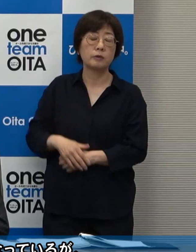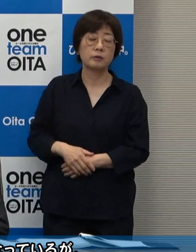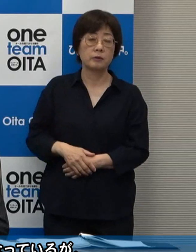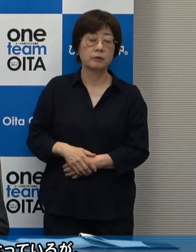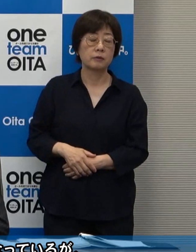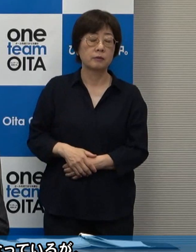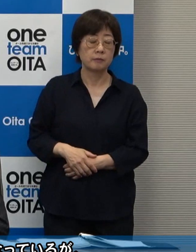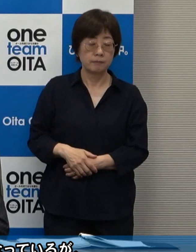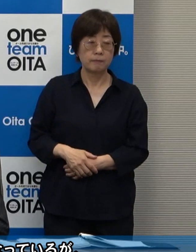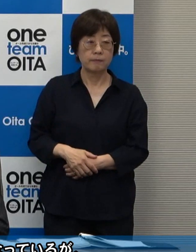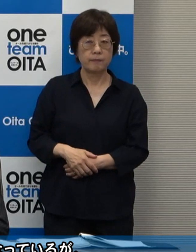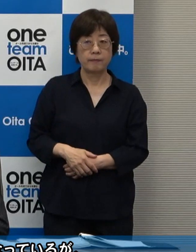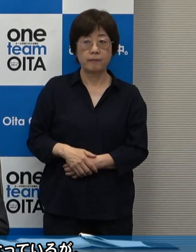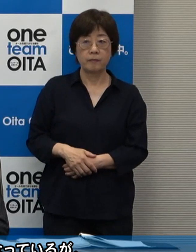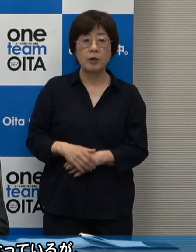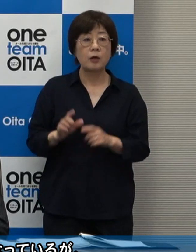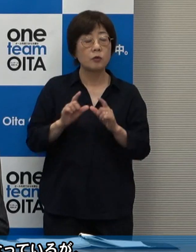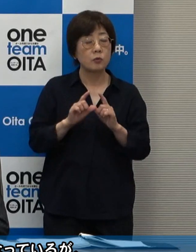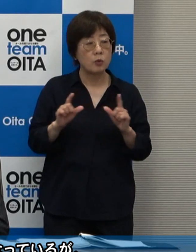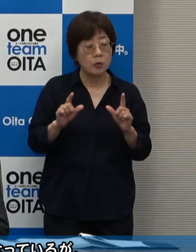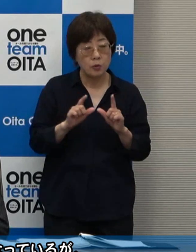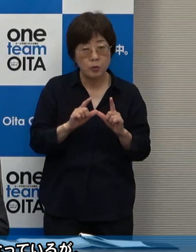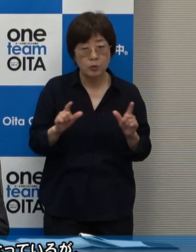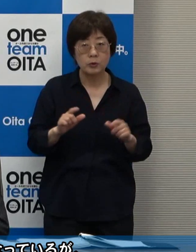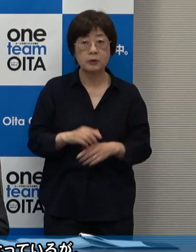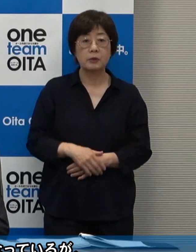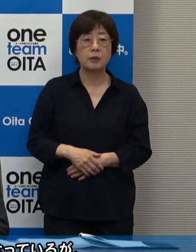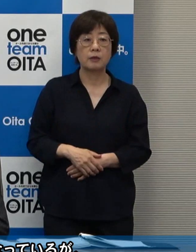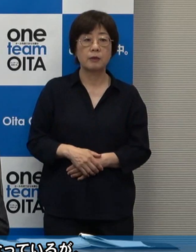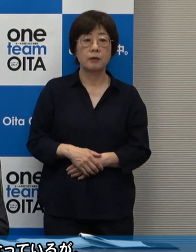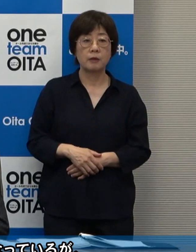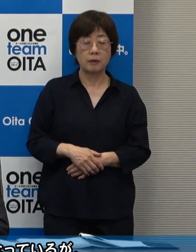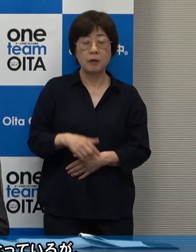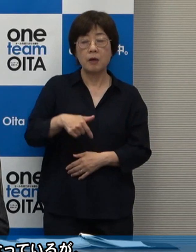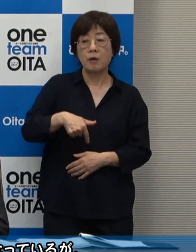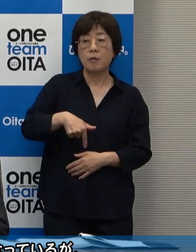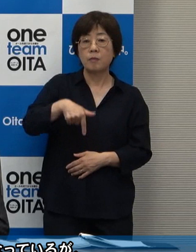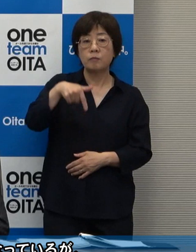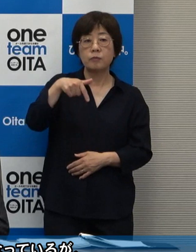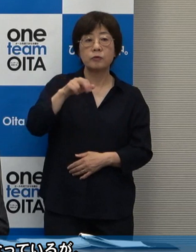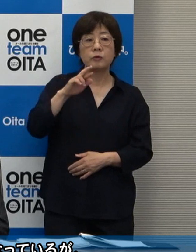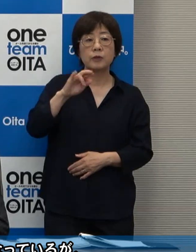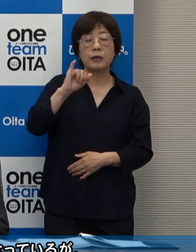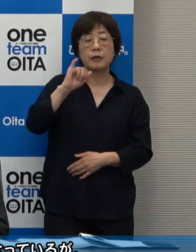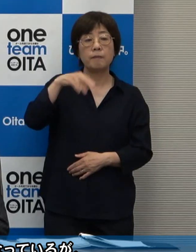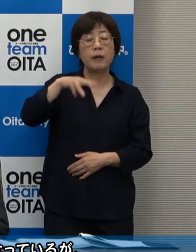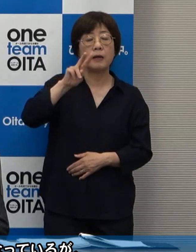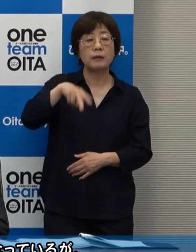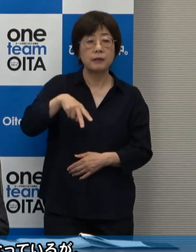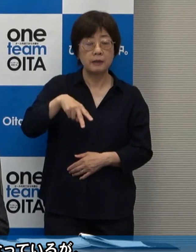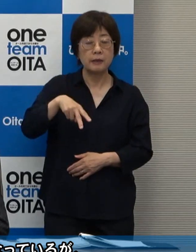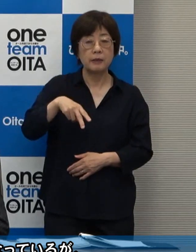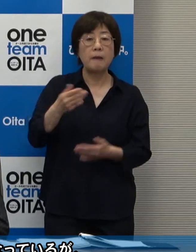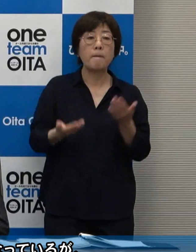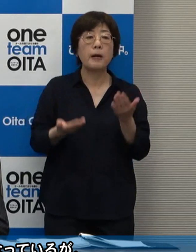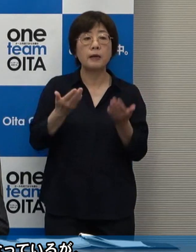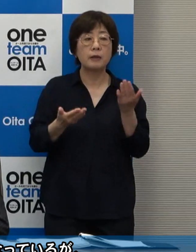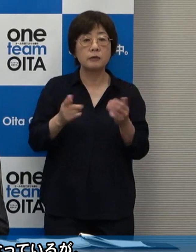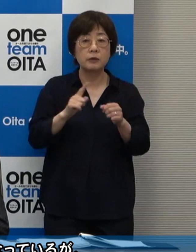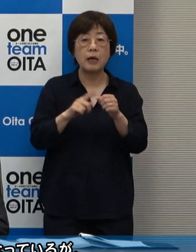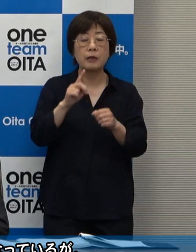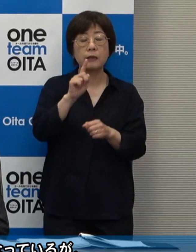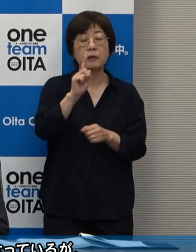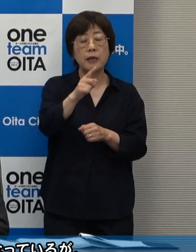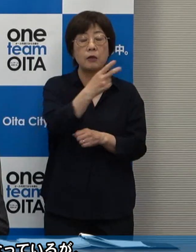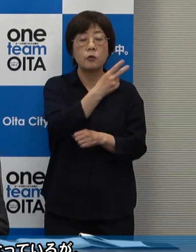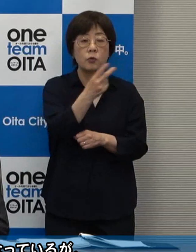ですから当然のことながらプライマリーバランスは黒、来年度はですね、それを目指したい